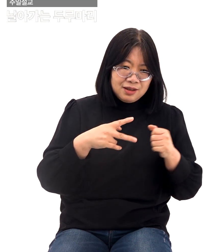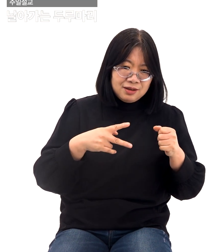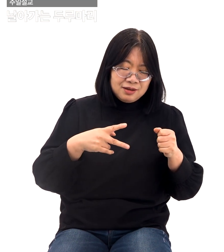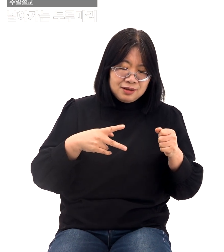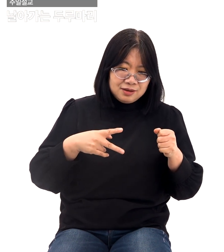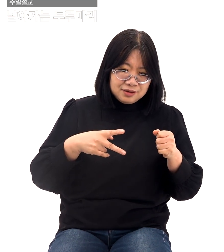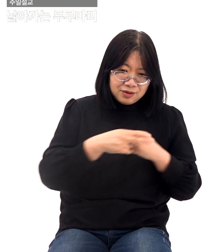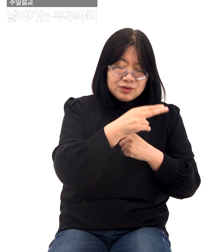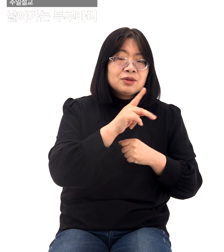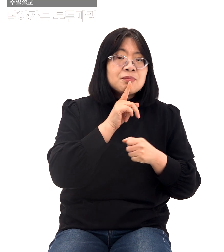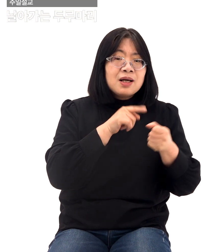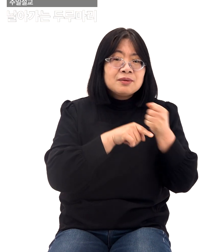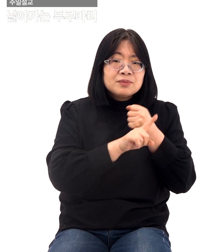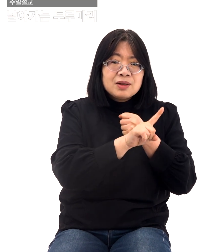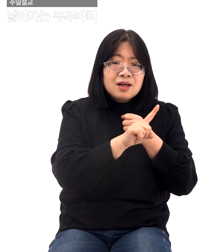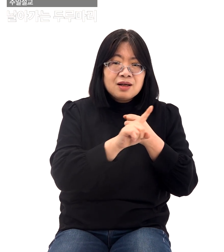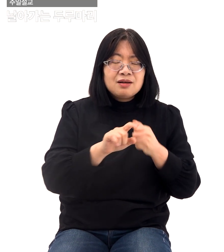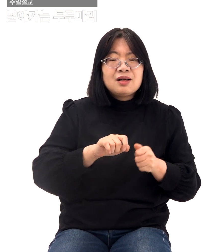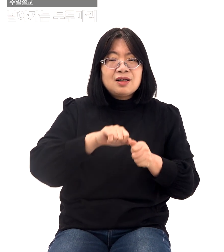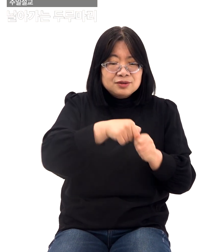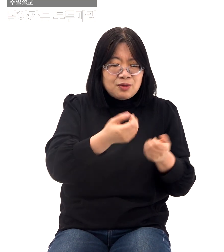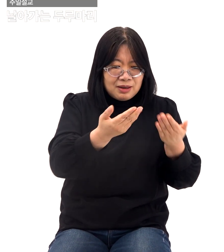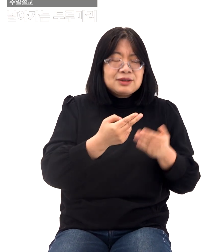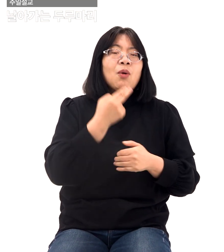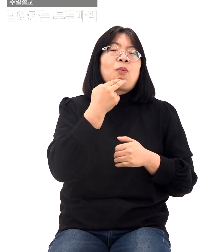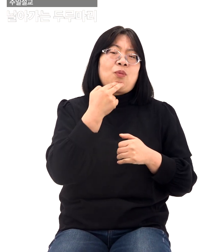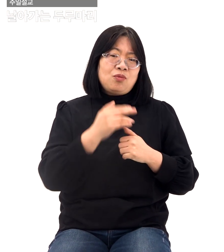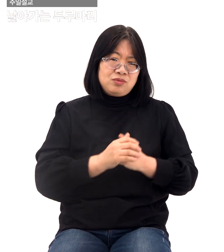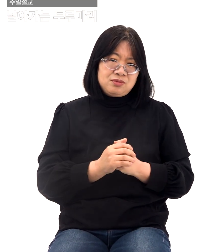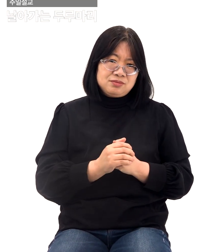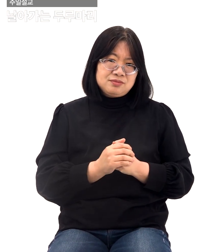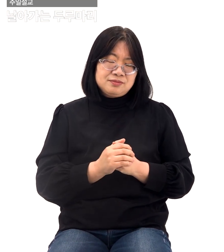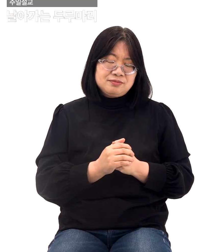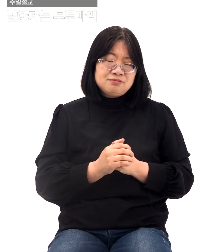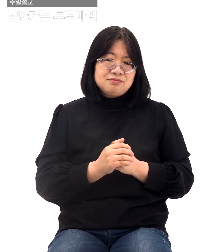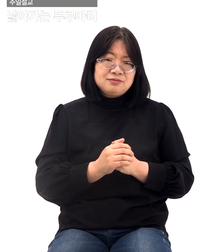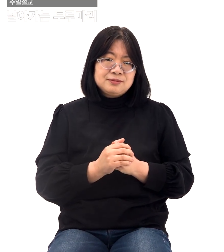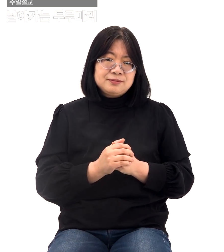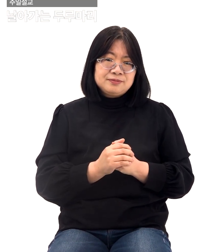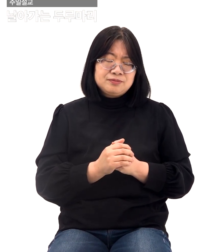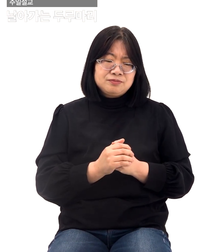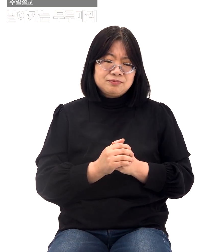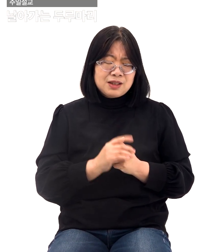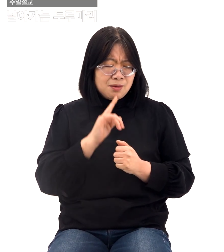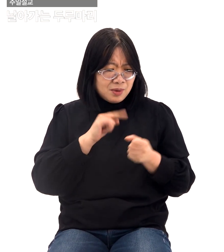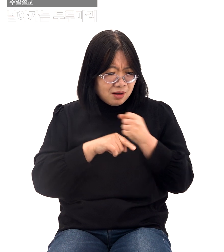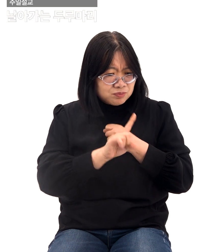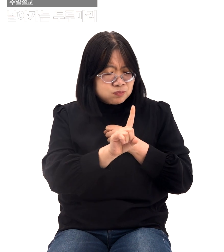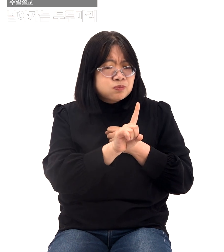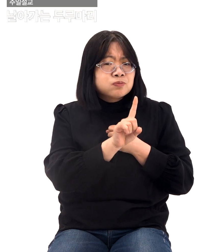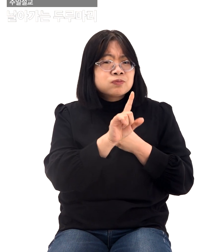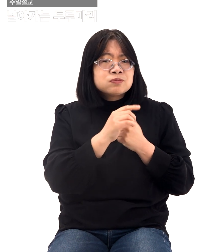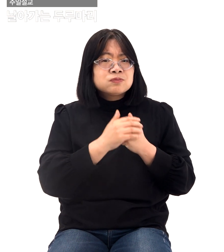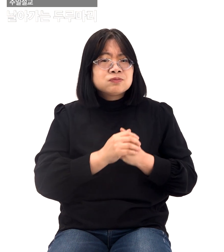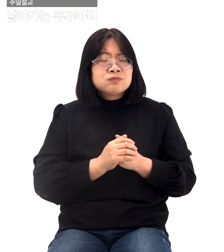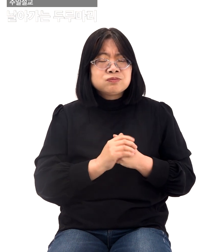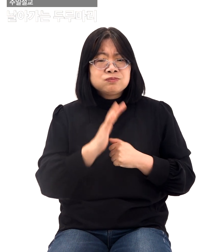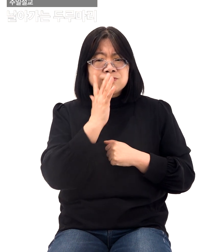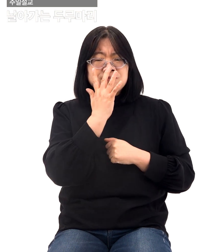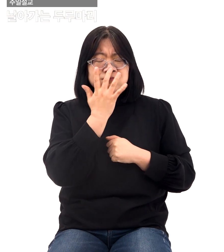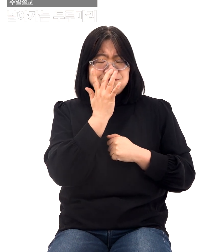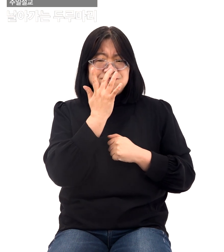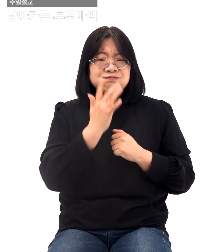끊어지고라는 말은 처벌을 받지 않고 그 뜻이에요. 그럼 이게 무슨 얘기일까요? 더